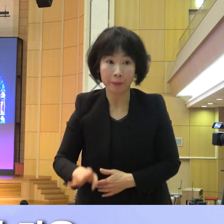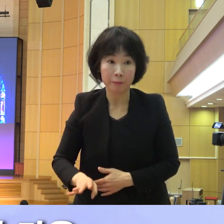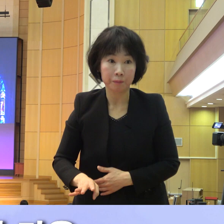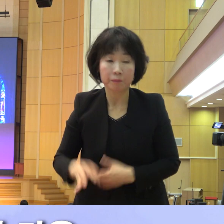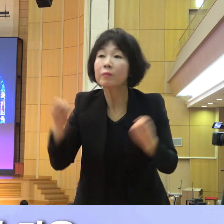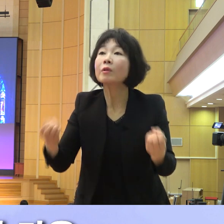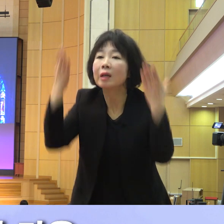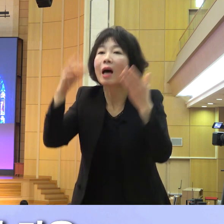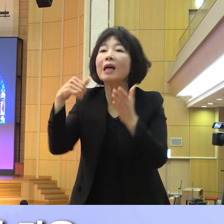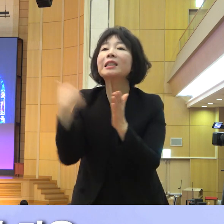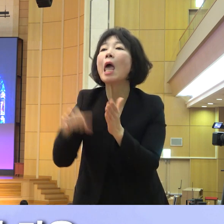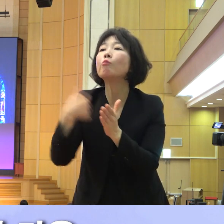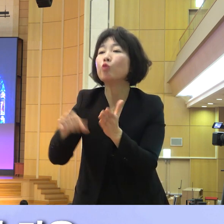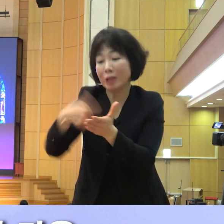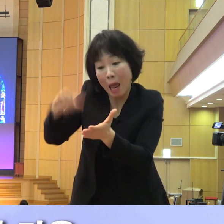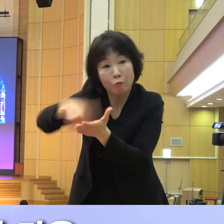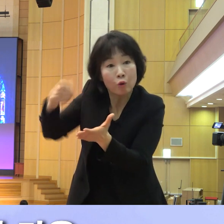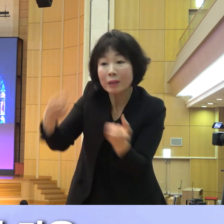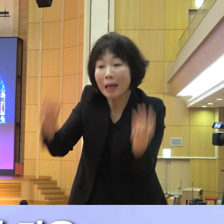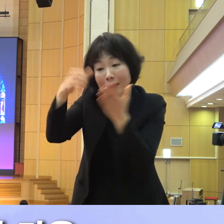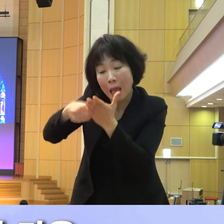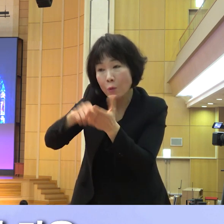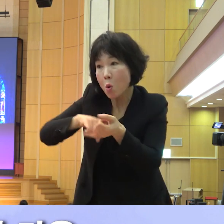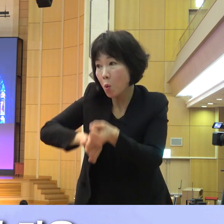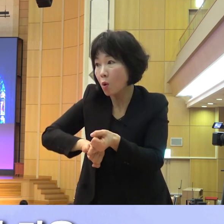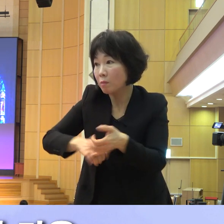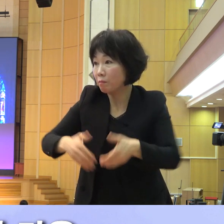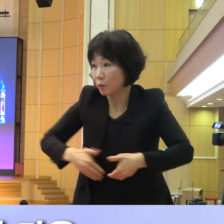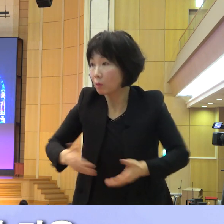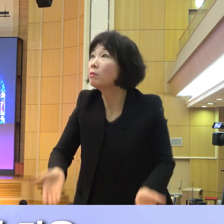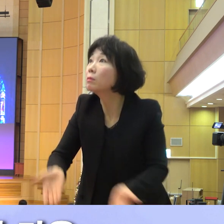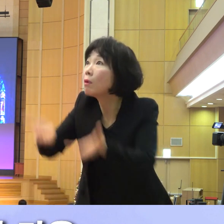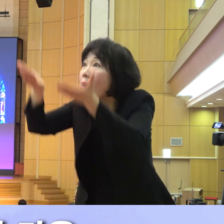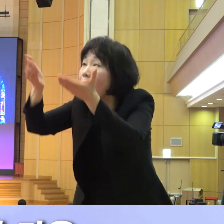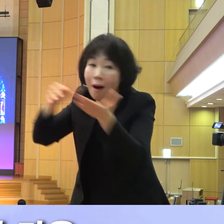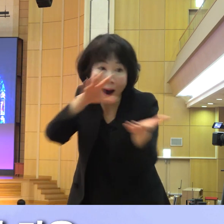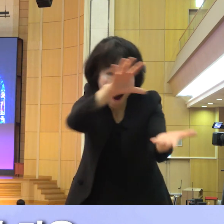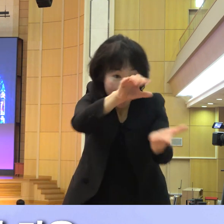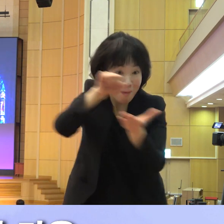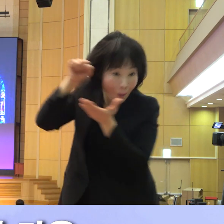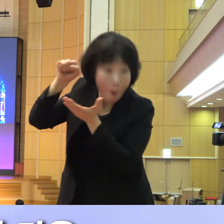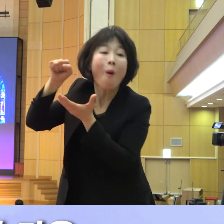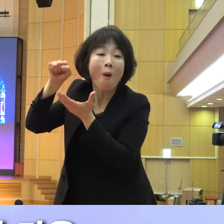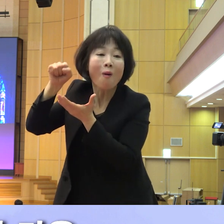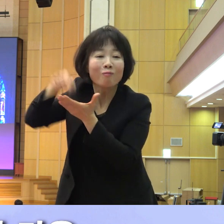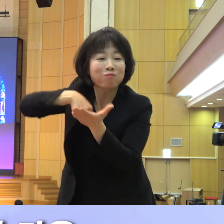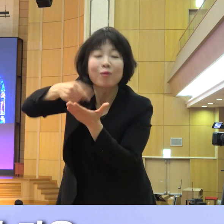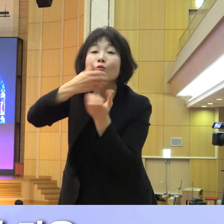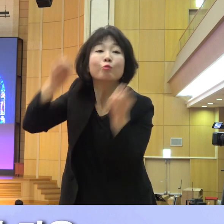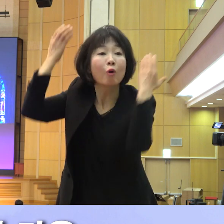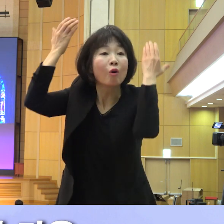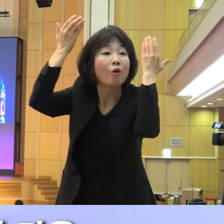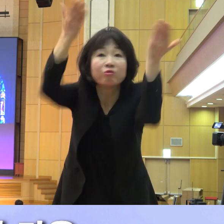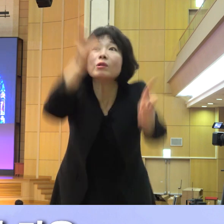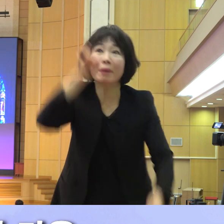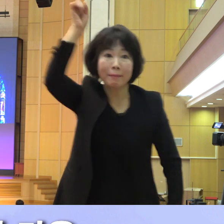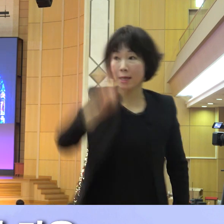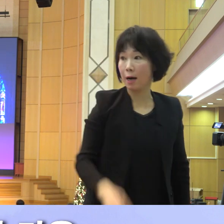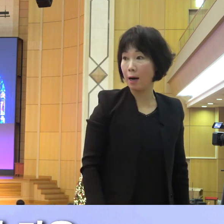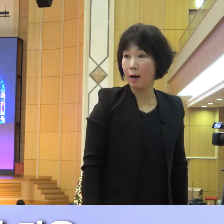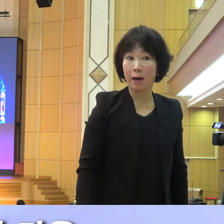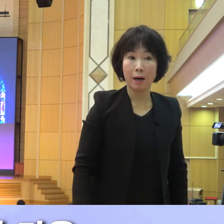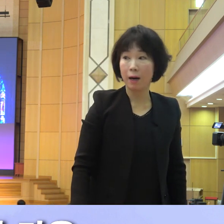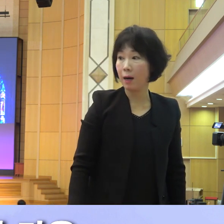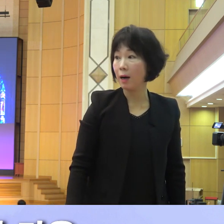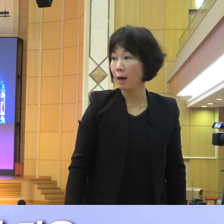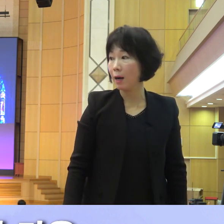이건 전혀 있을 수 없습니다. 제사를 잘못 드리면 오히려 축복은커녕 가인같이